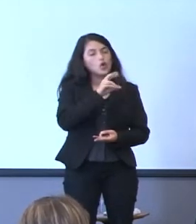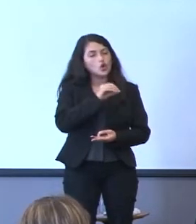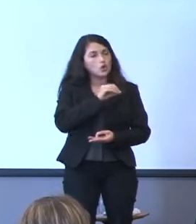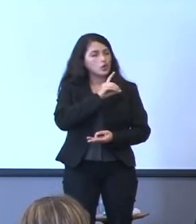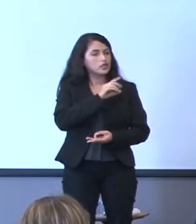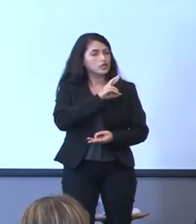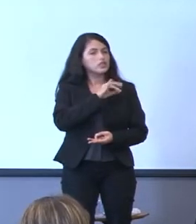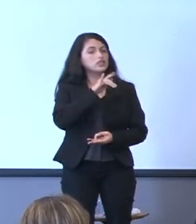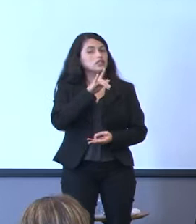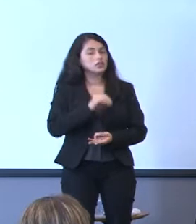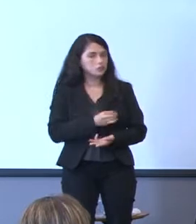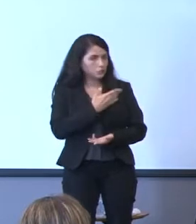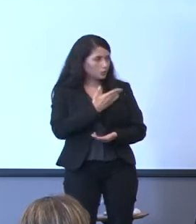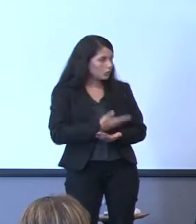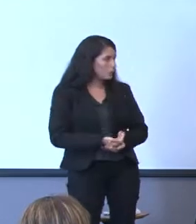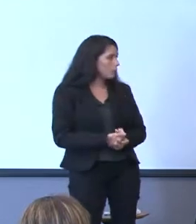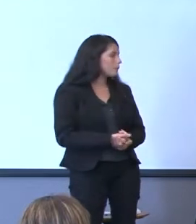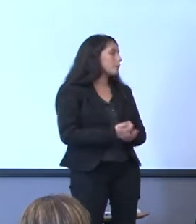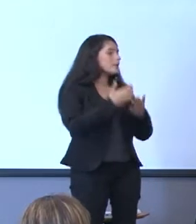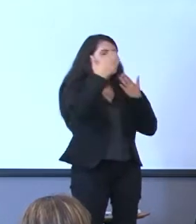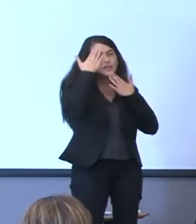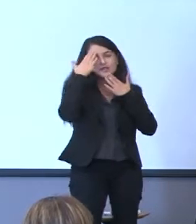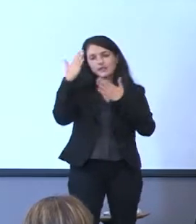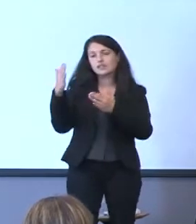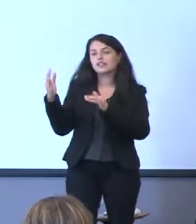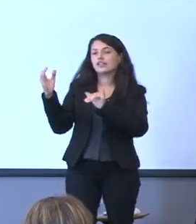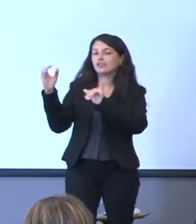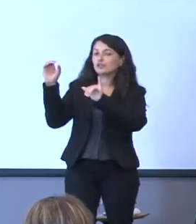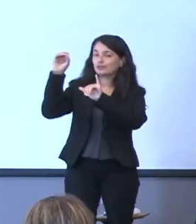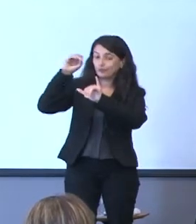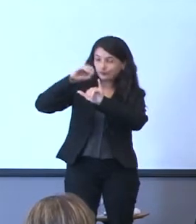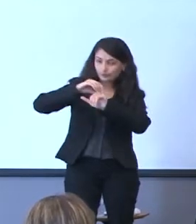Rodrigo. Quero agradecer à Fundação